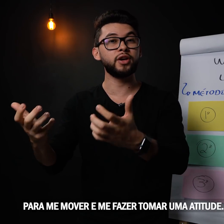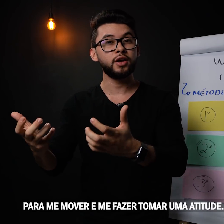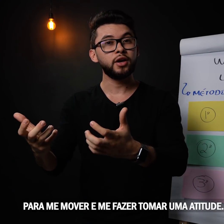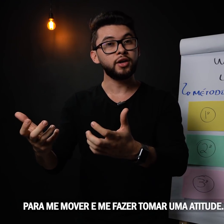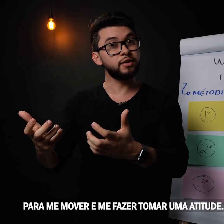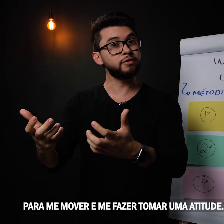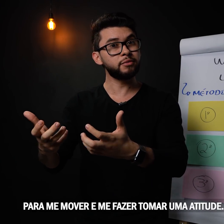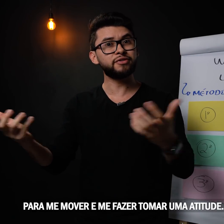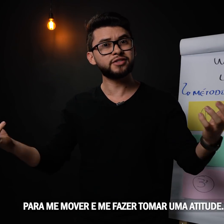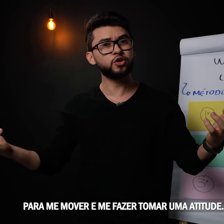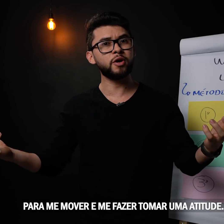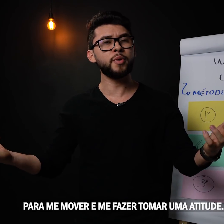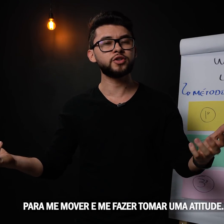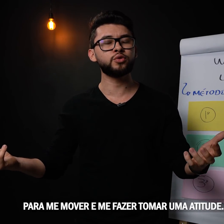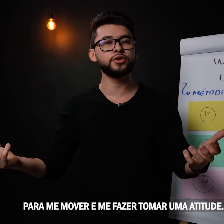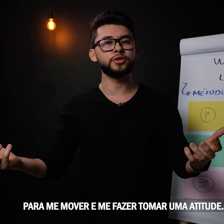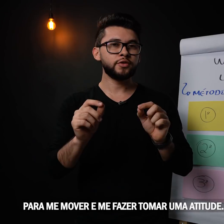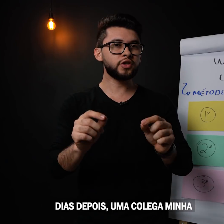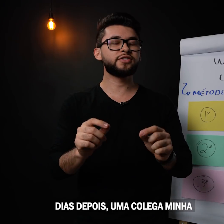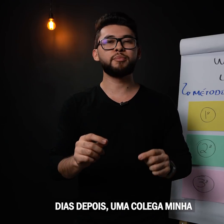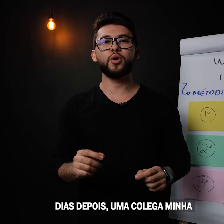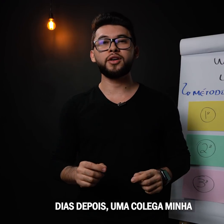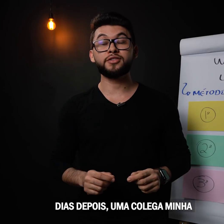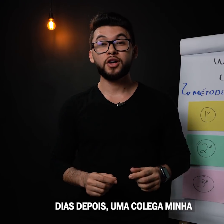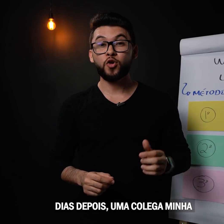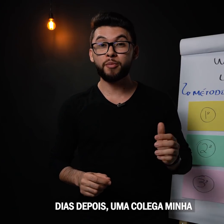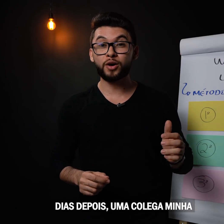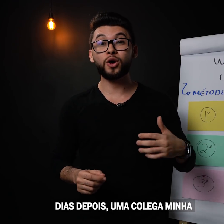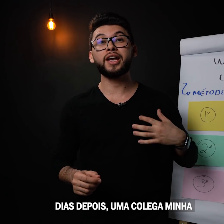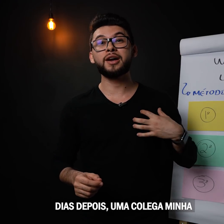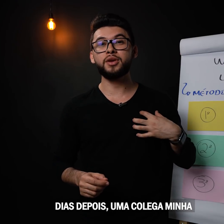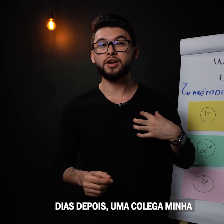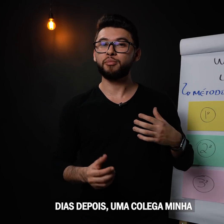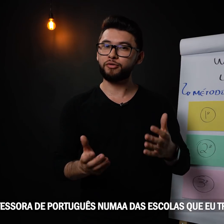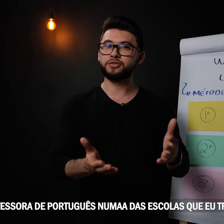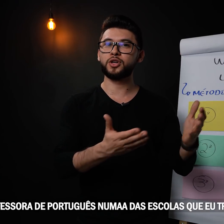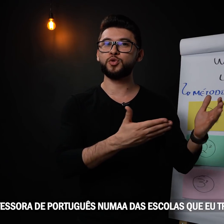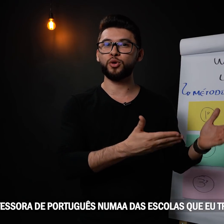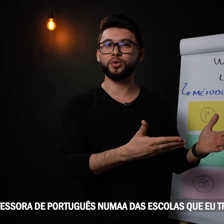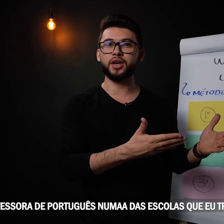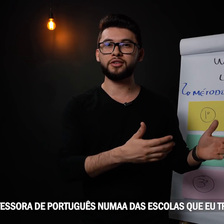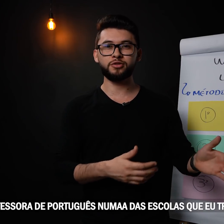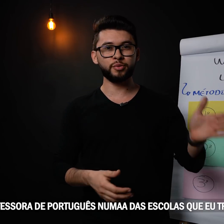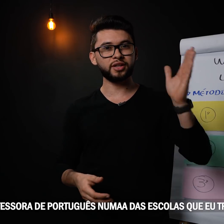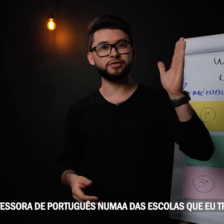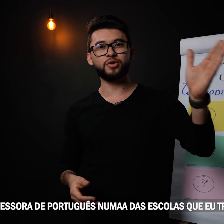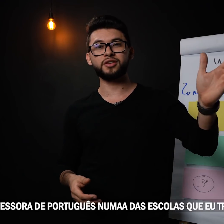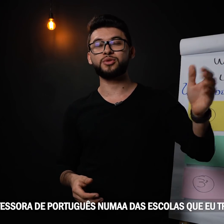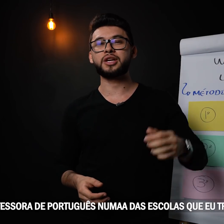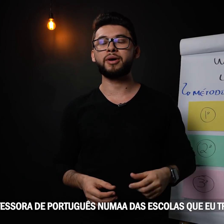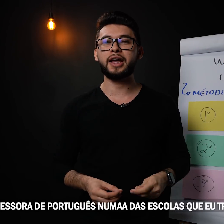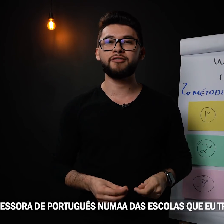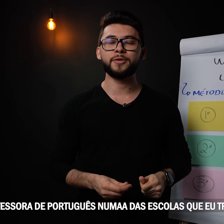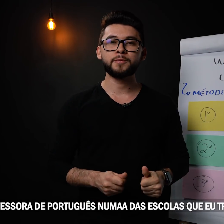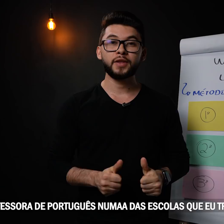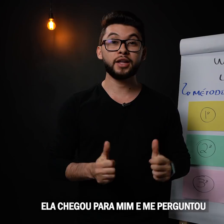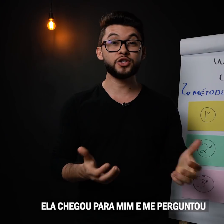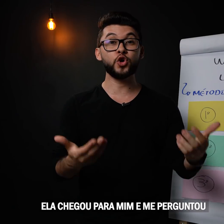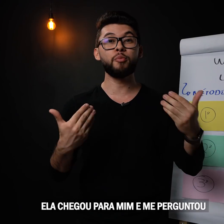mover e me fazer tomar uma atitude. Dias depois, uma colega minha, professora de português, numa das escolas que eu trabalhava, ela chegou para